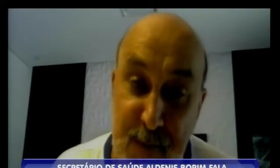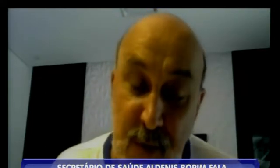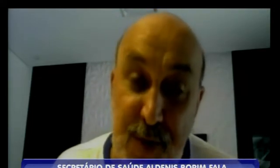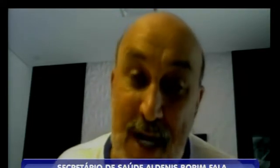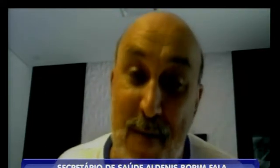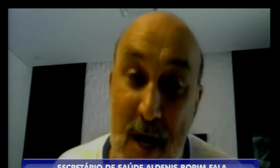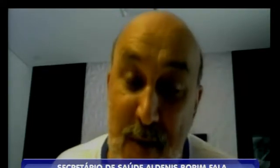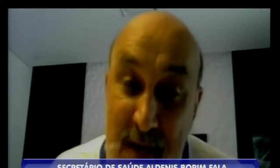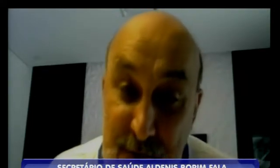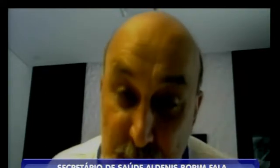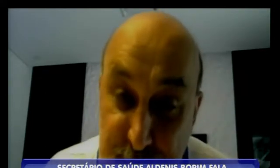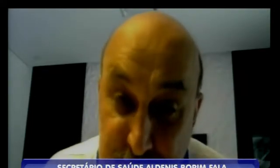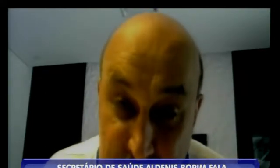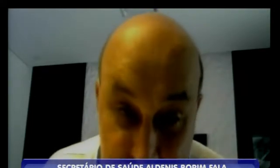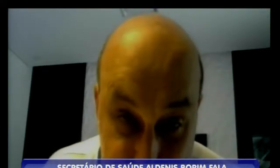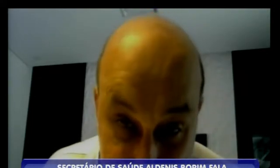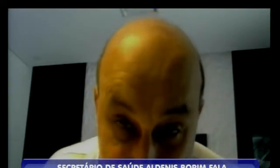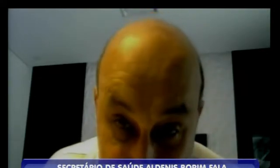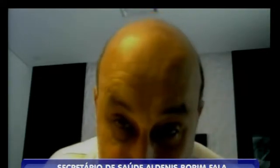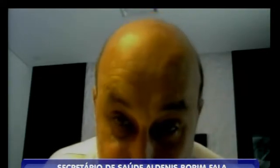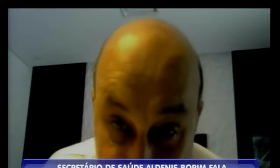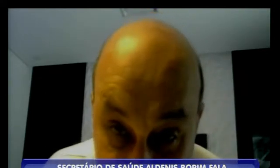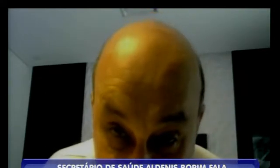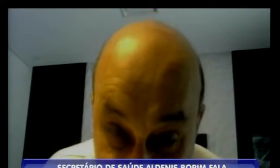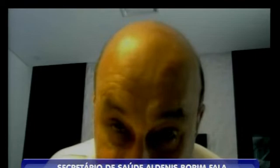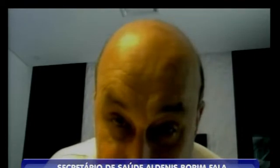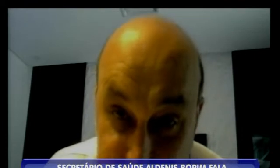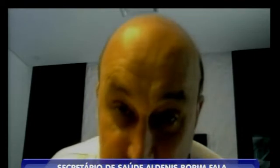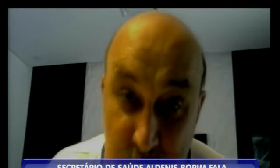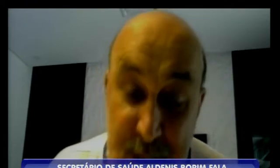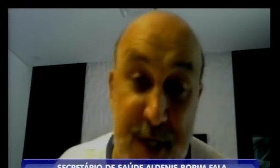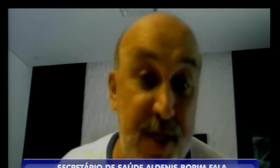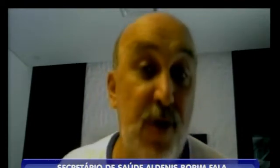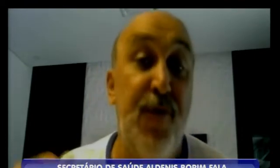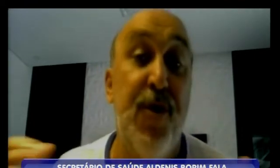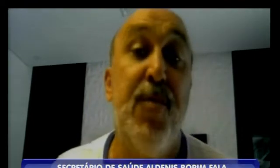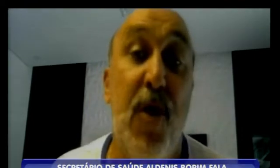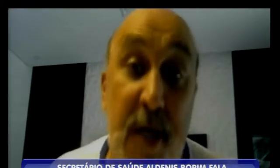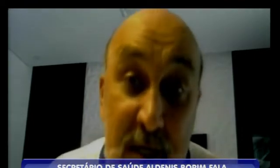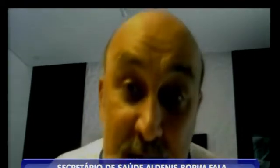si, do trabalho maravilhoso que fez em cima dessa